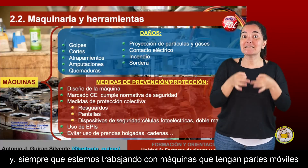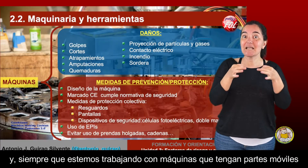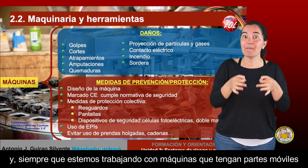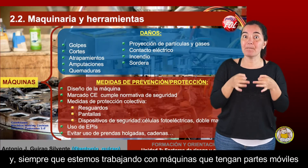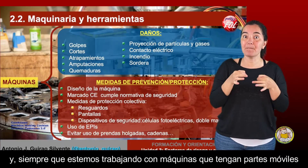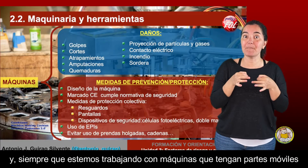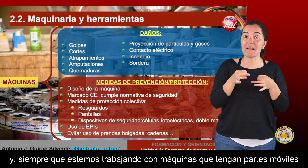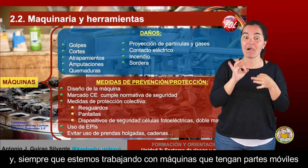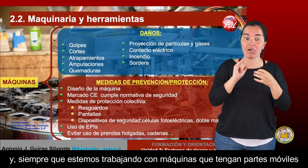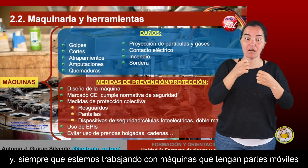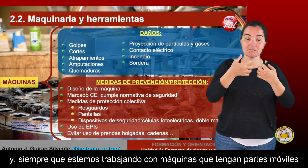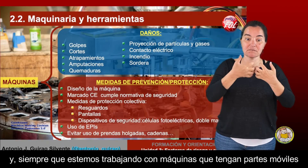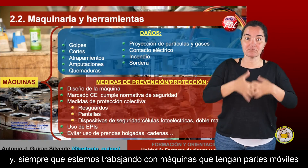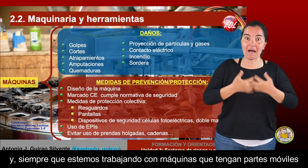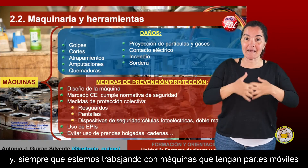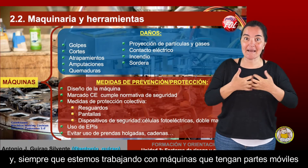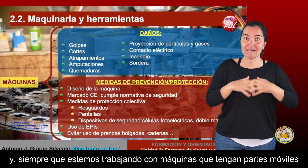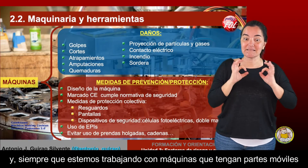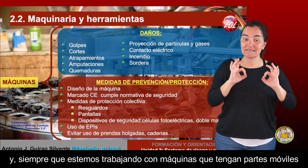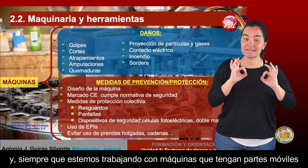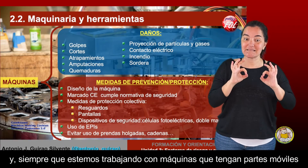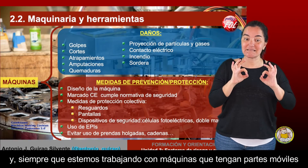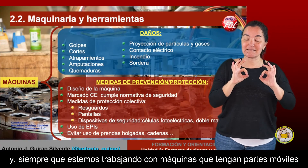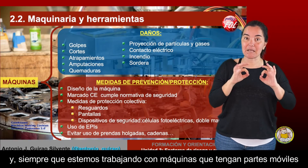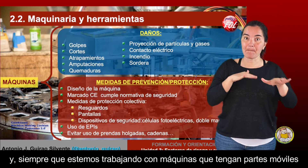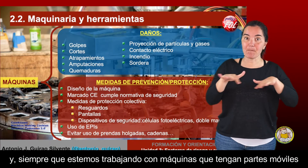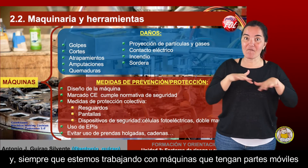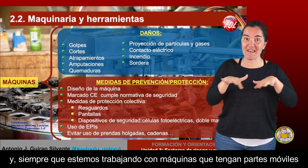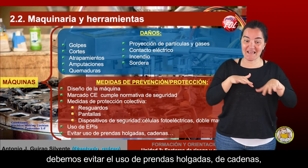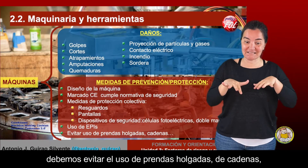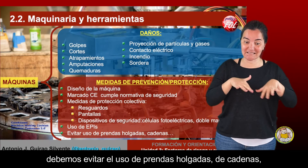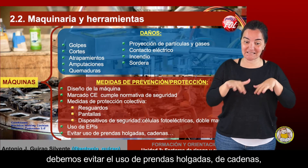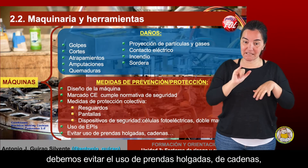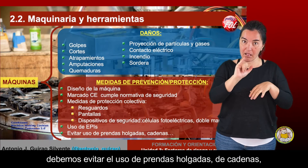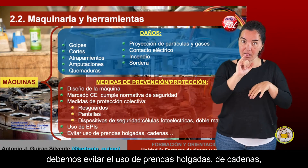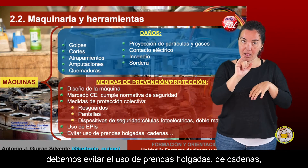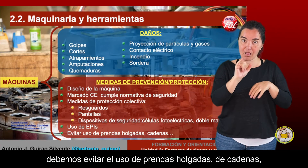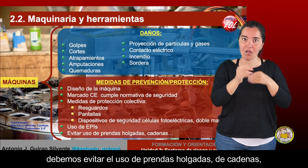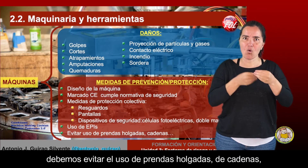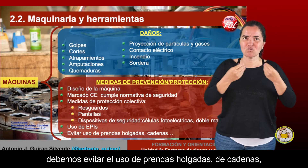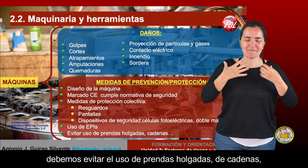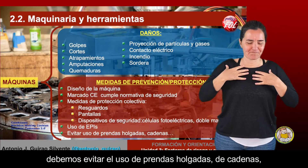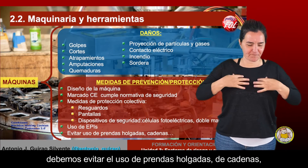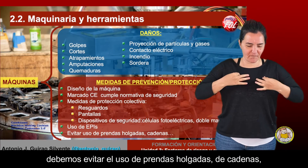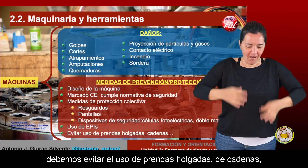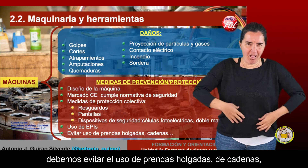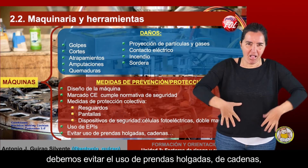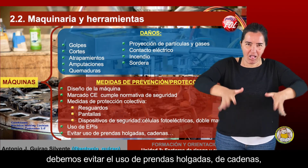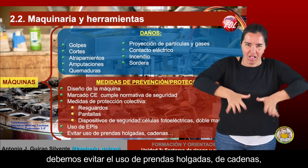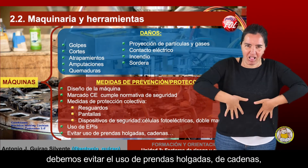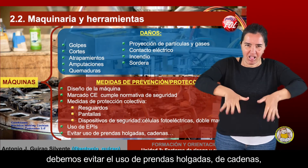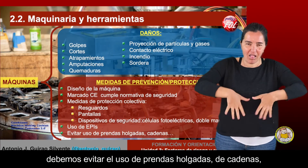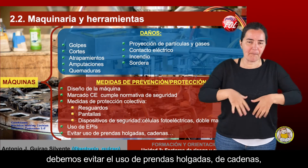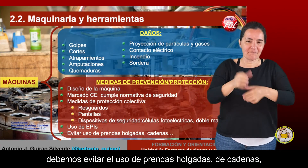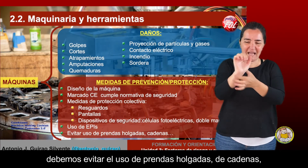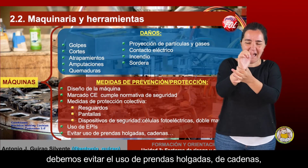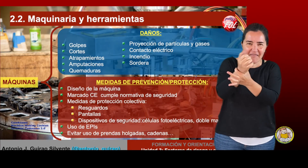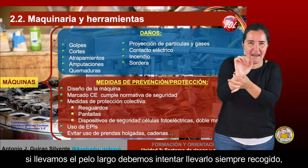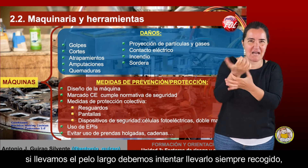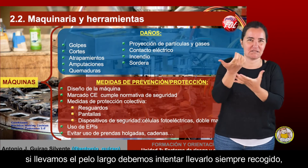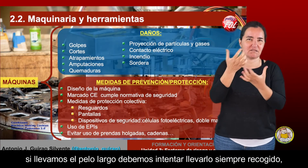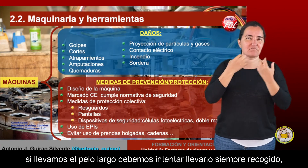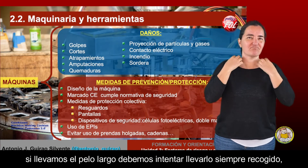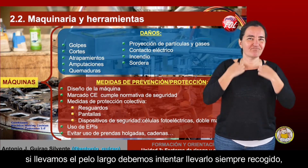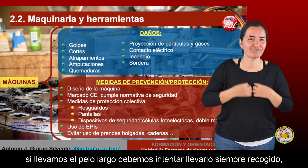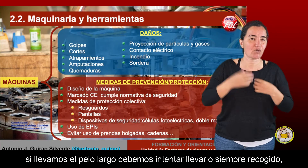siempre que estemos trabajando con máquinas que tengan partes móviles, debemos evitar el uso de prendas colgadas, de